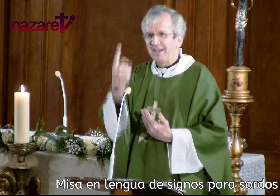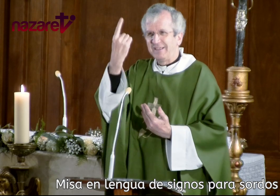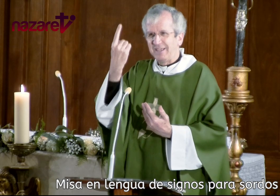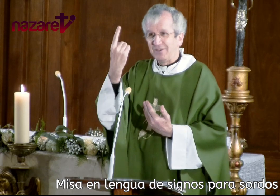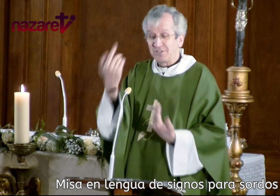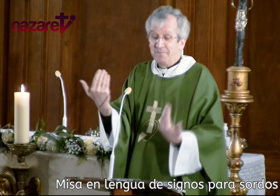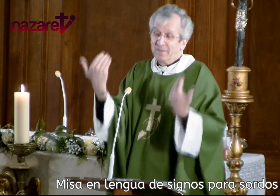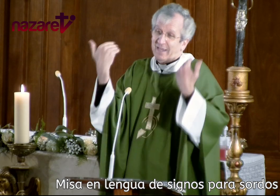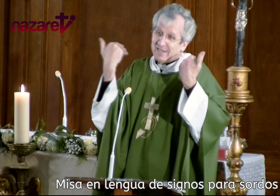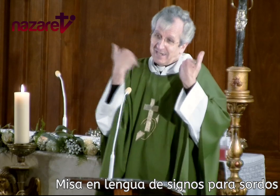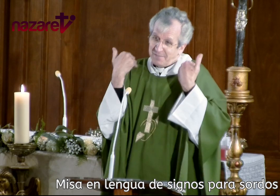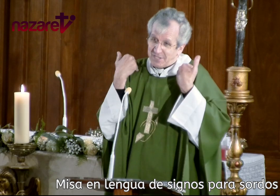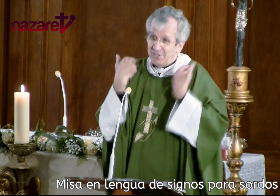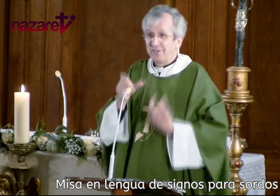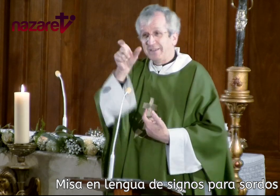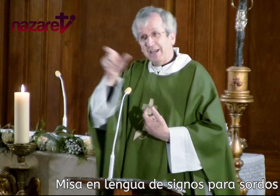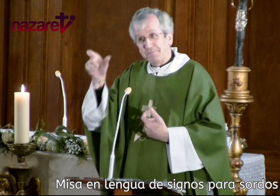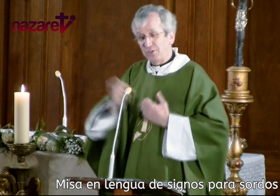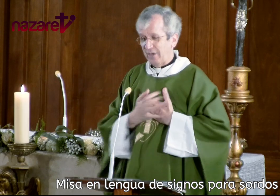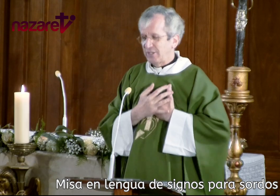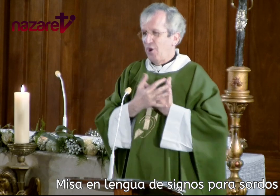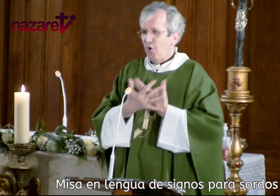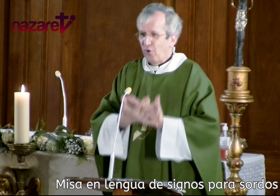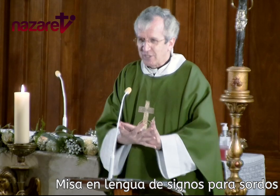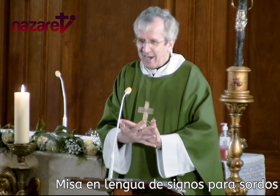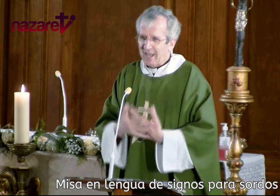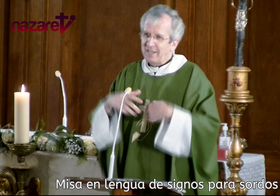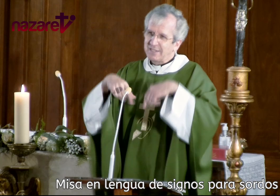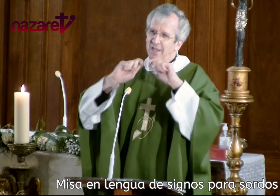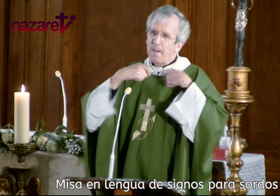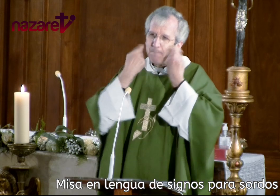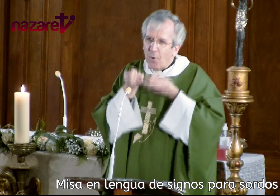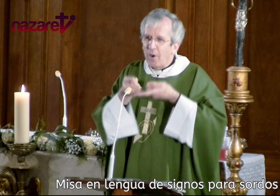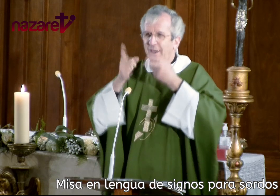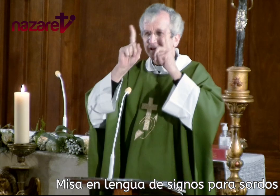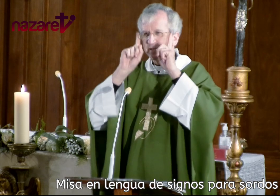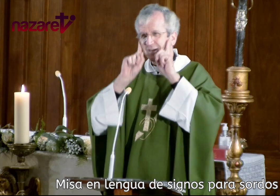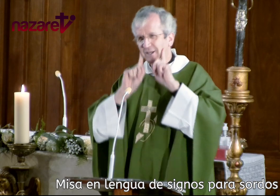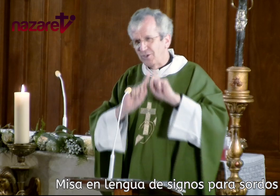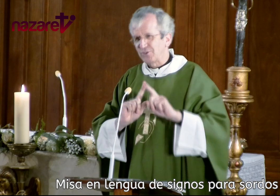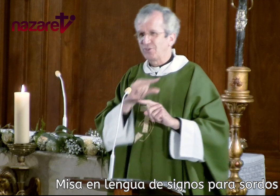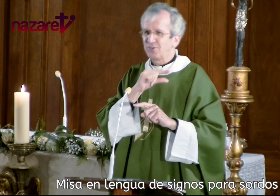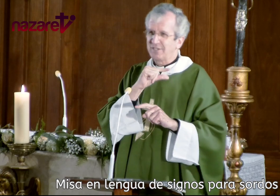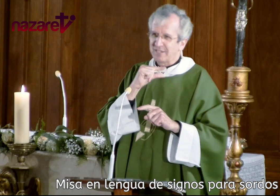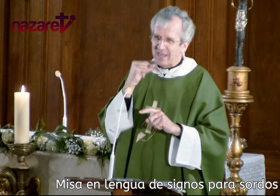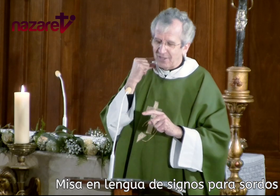de dios esa es la misión de las personas consagradas monjes religiosos sacerdotes